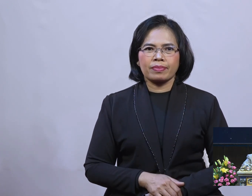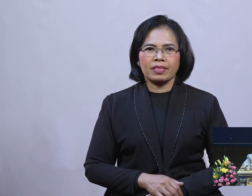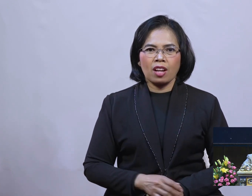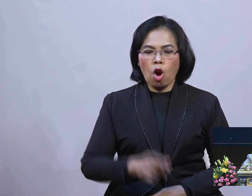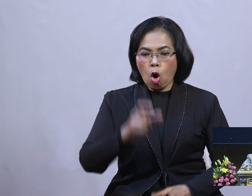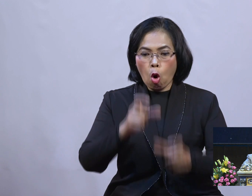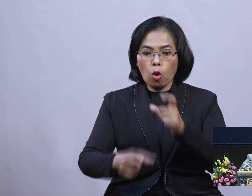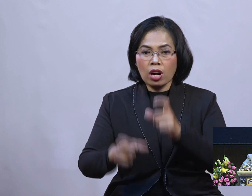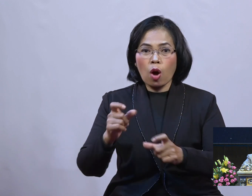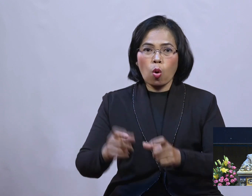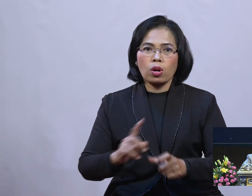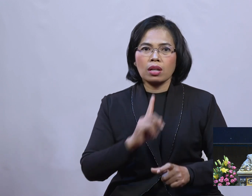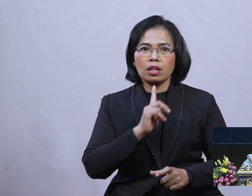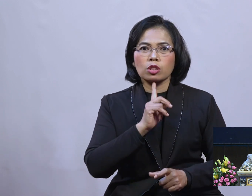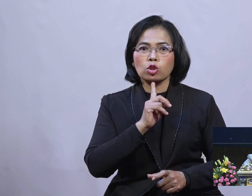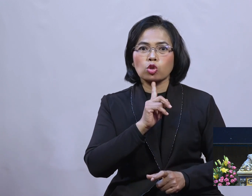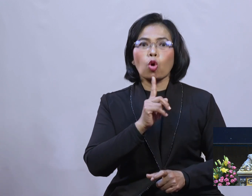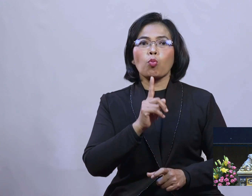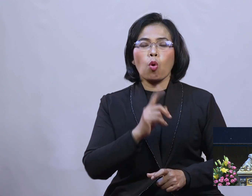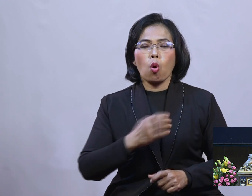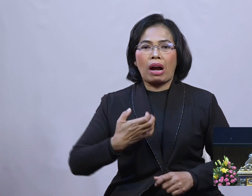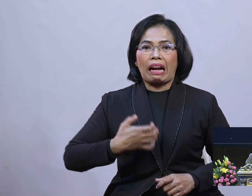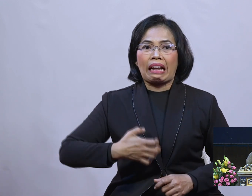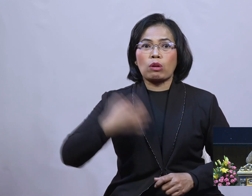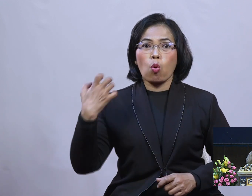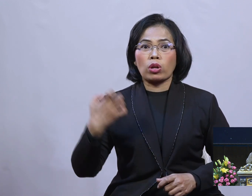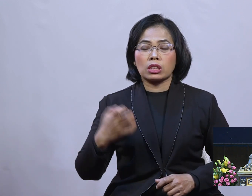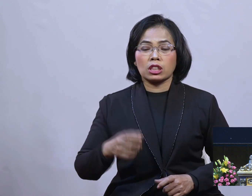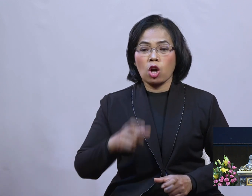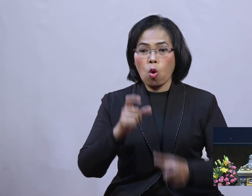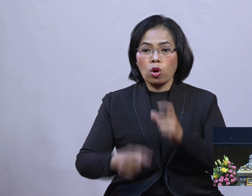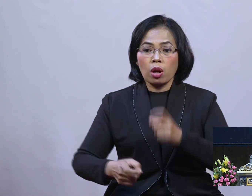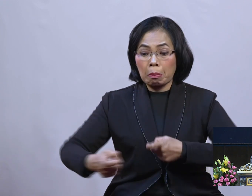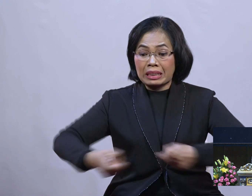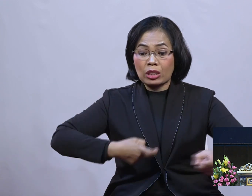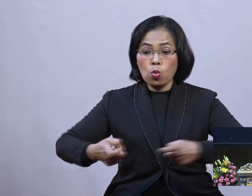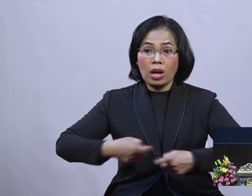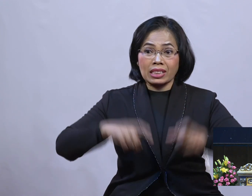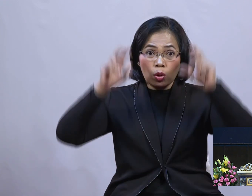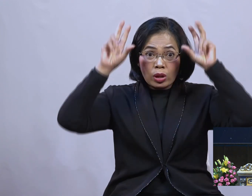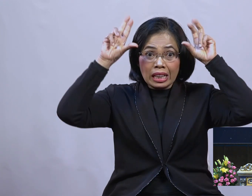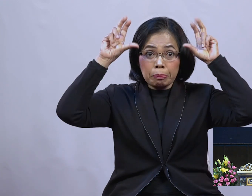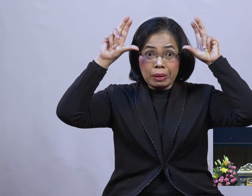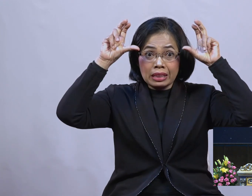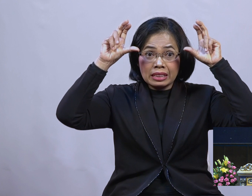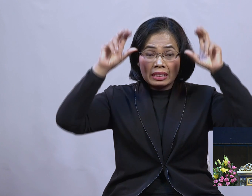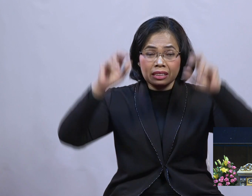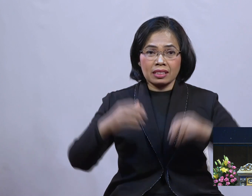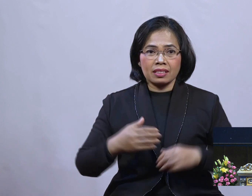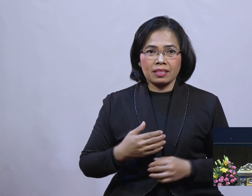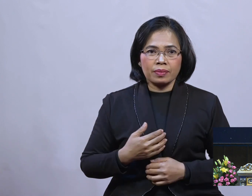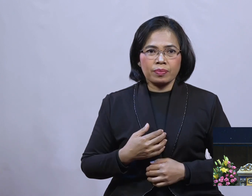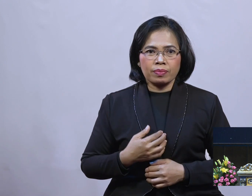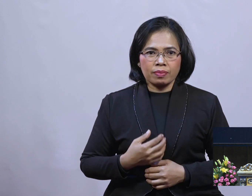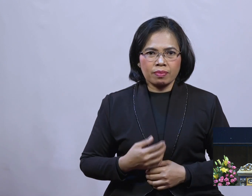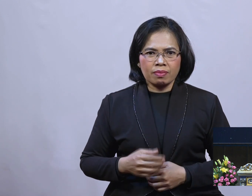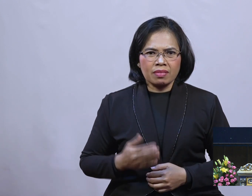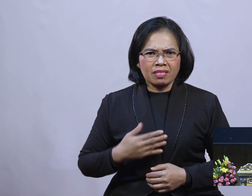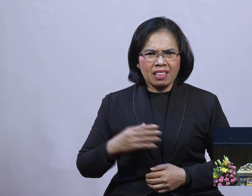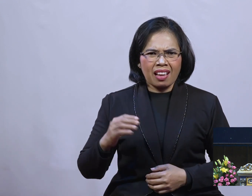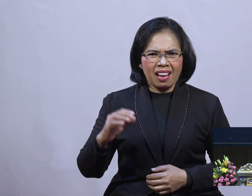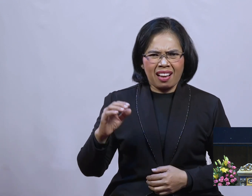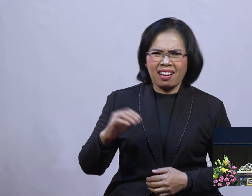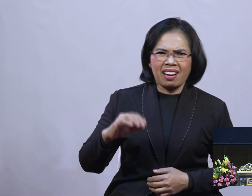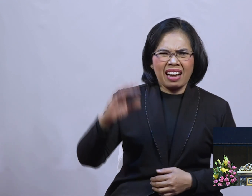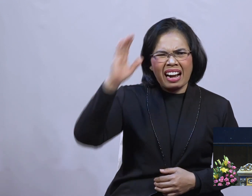orang-orang sombong orang-orang egois ada orang-orang yang masih dikuasai oleh iblis Saya tidak mau tahu Berapa besarnya pelayanan